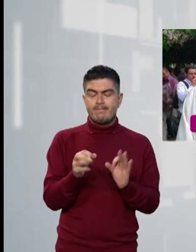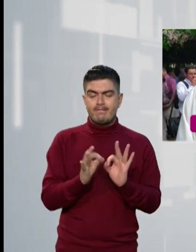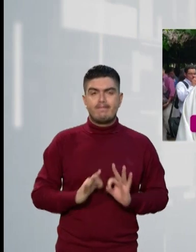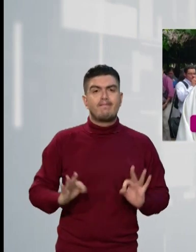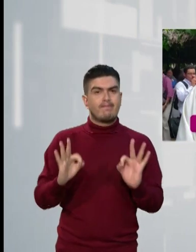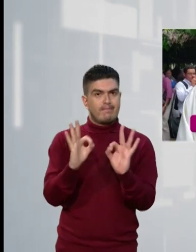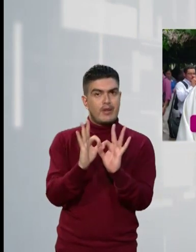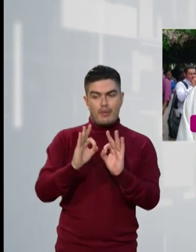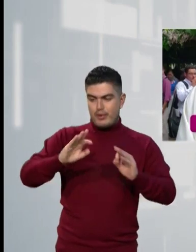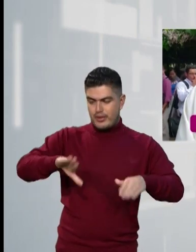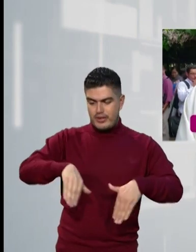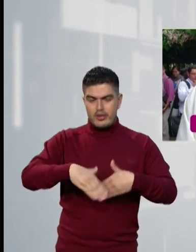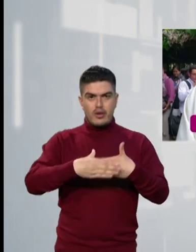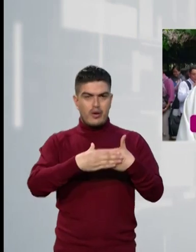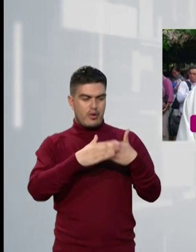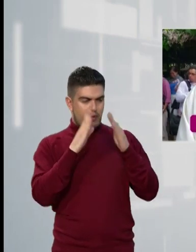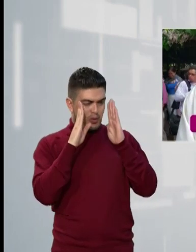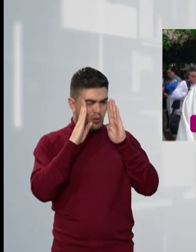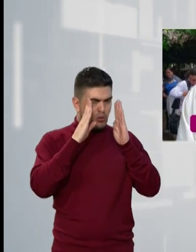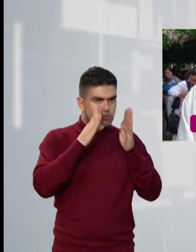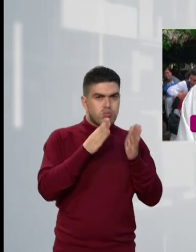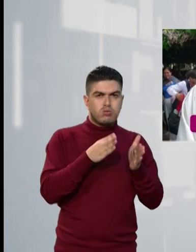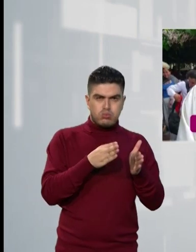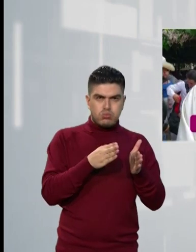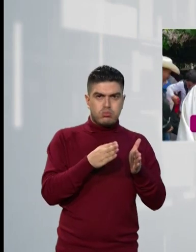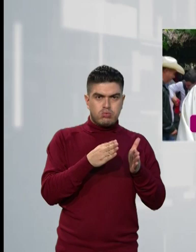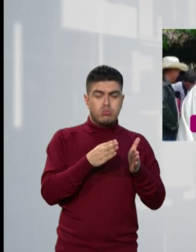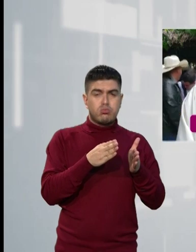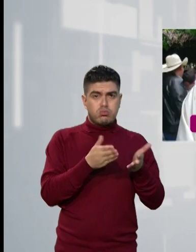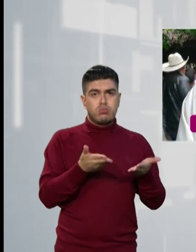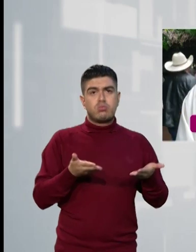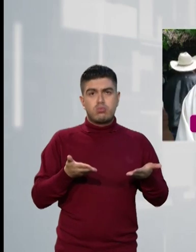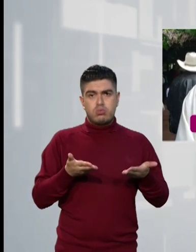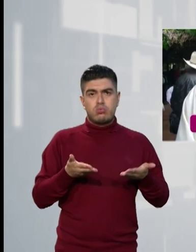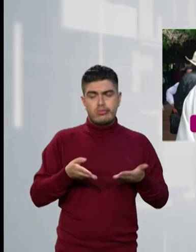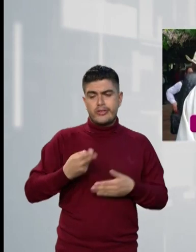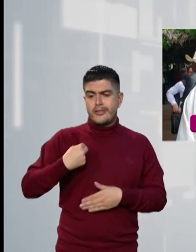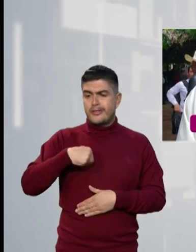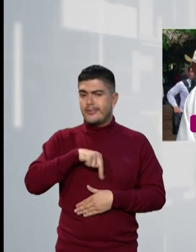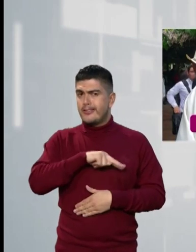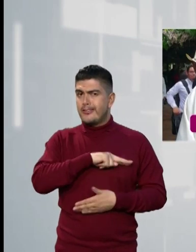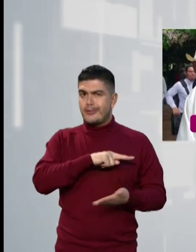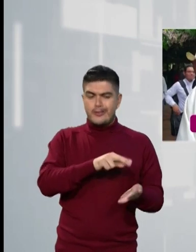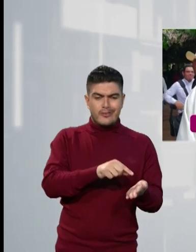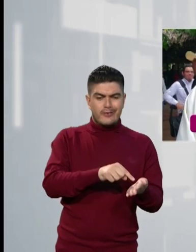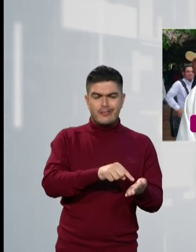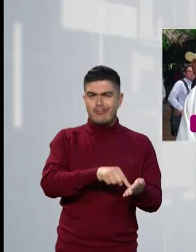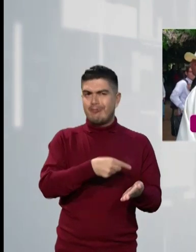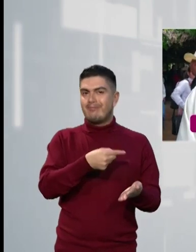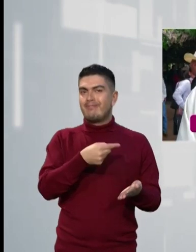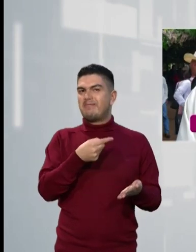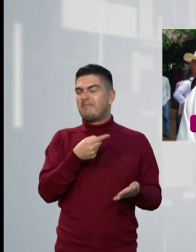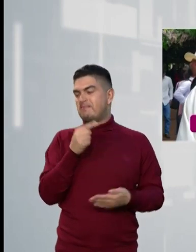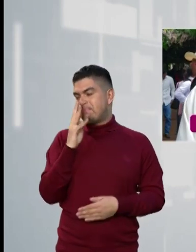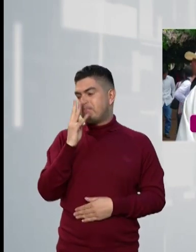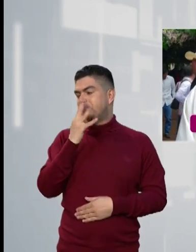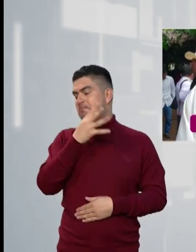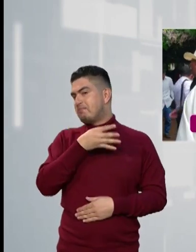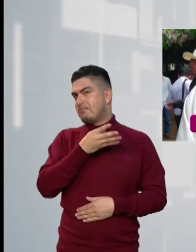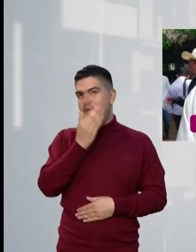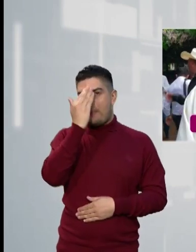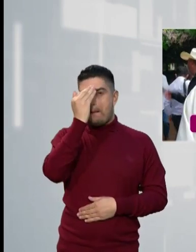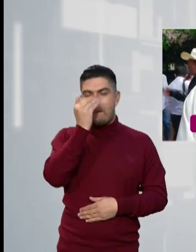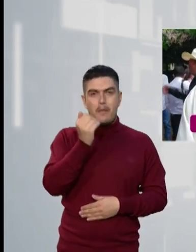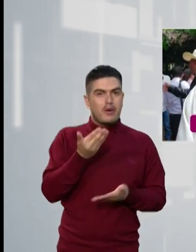cerca los matrimonios yo creo que nos Hemos descuidado mucho porque si tenemos